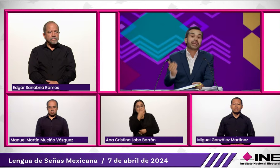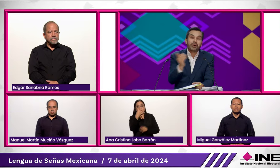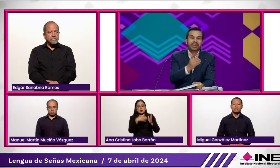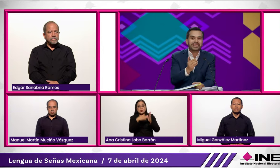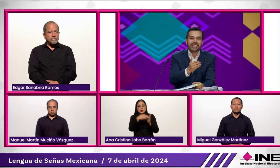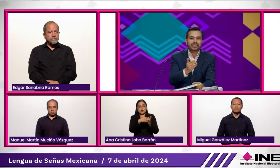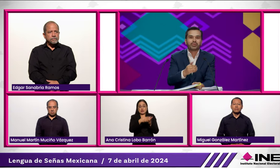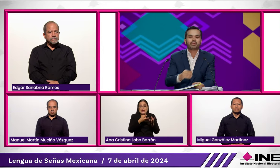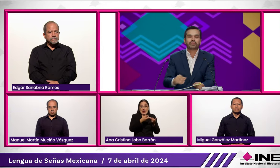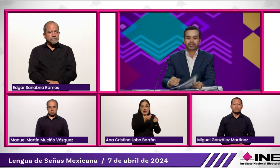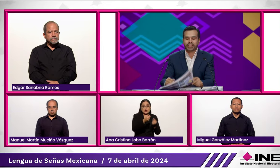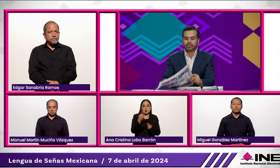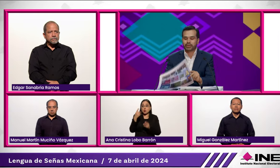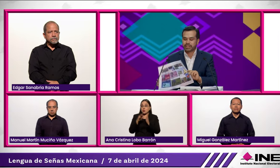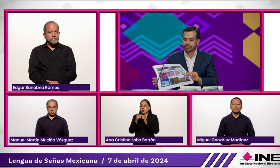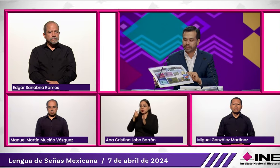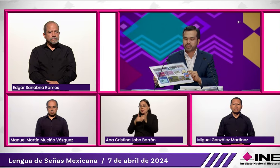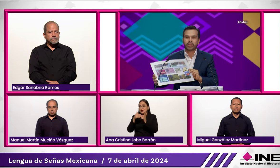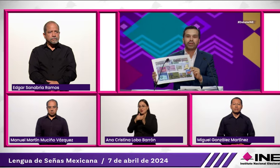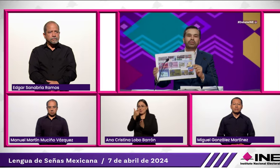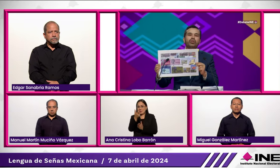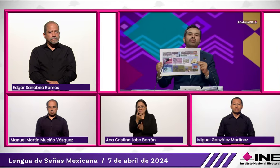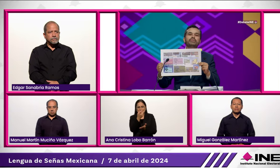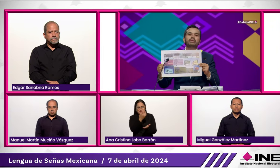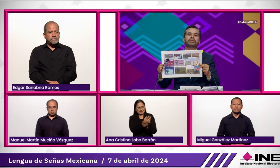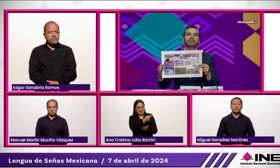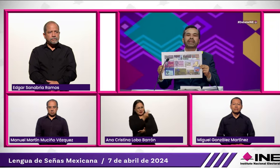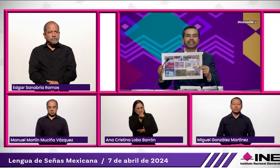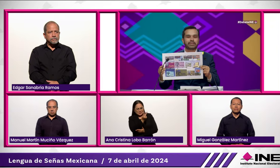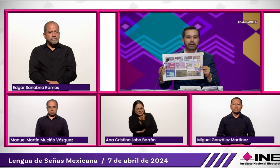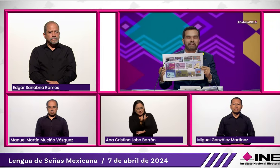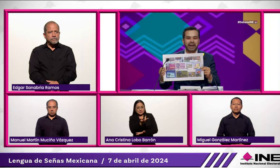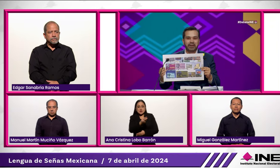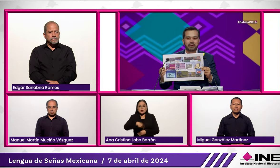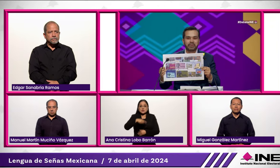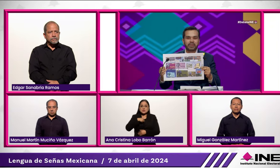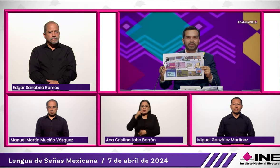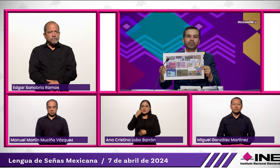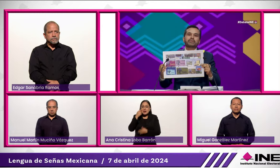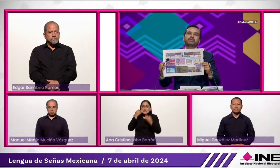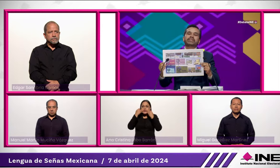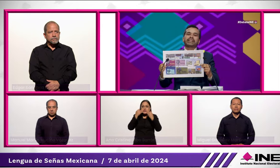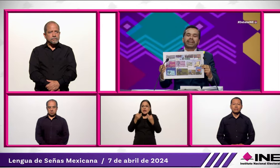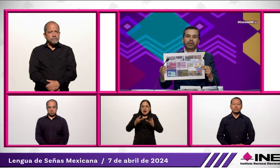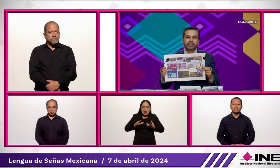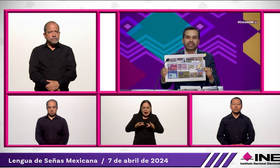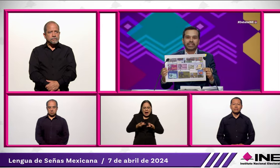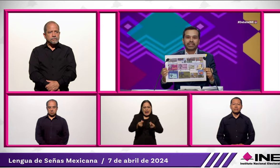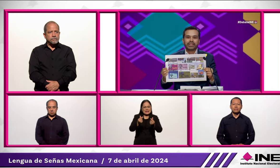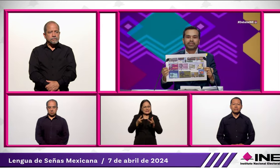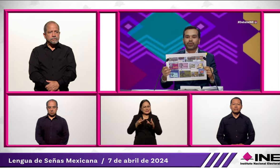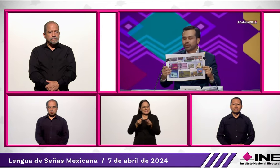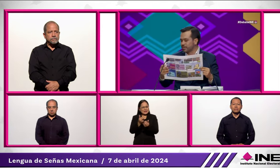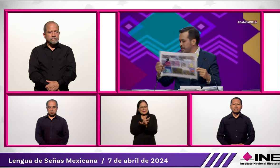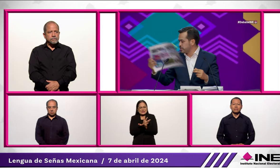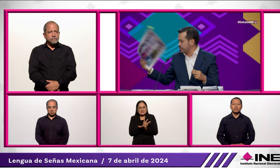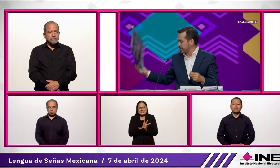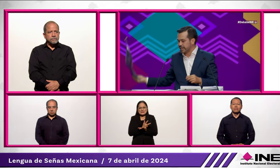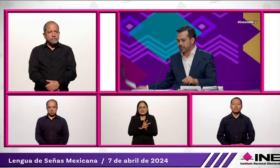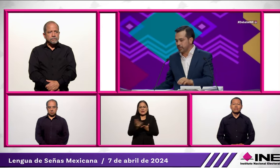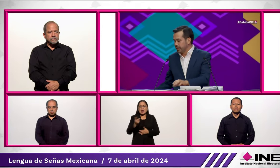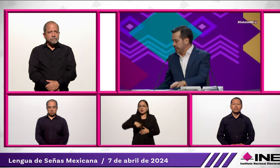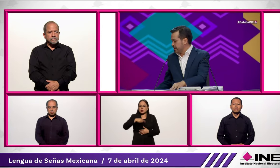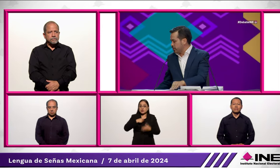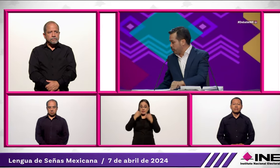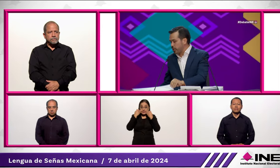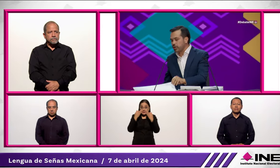millones de pesos y la otra que se gastó 1.7 millones de pesos. Todos vimos el despilfarro, todos vimos el derroche, todos vimos lo